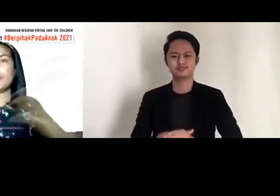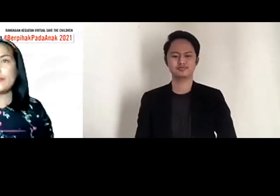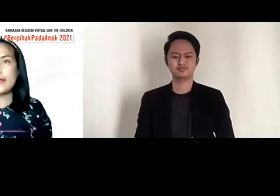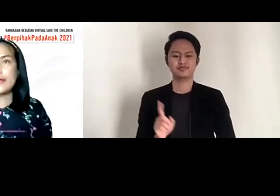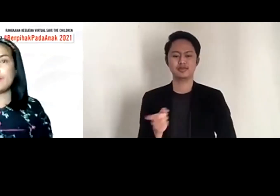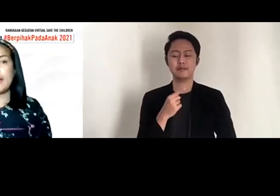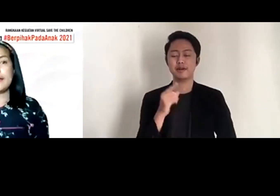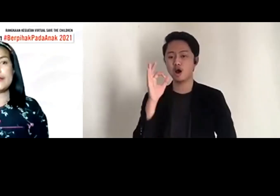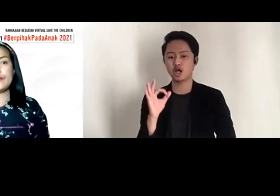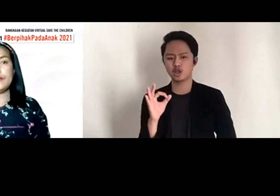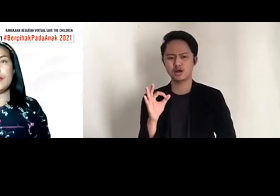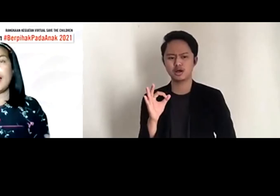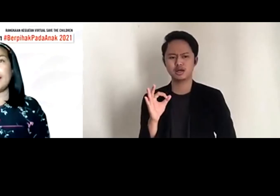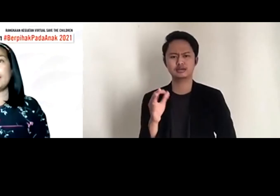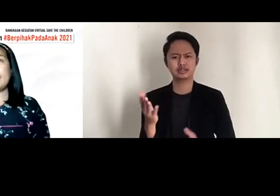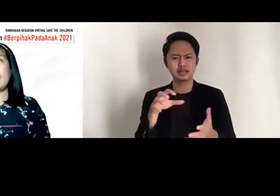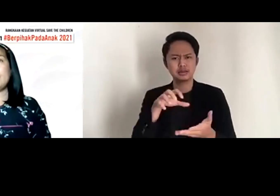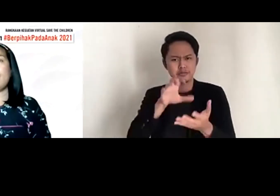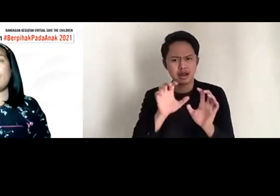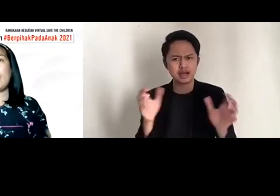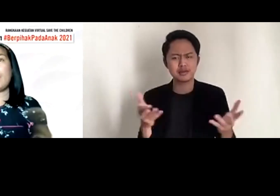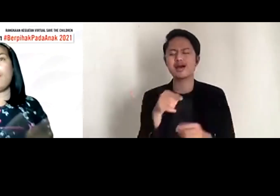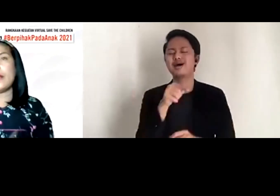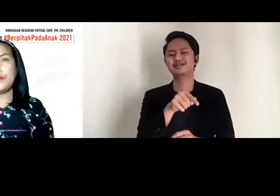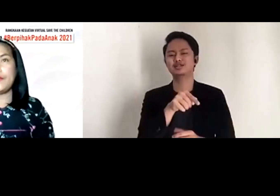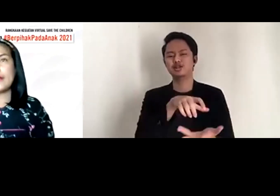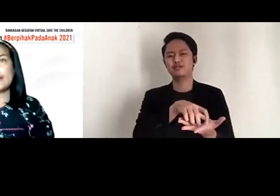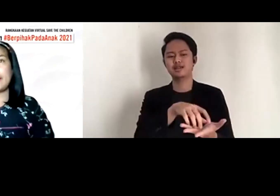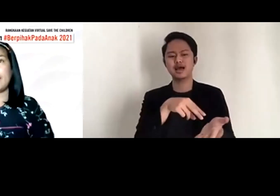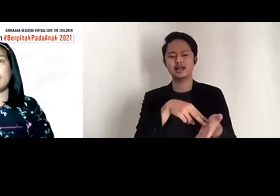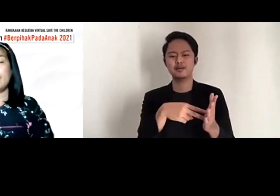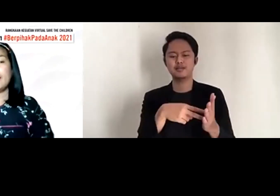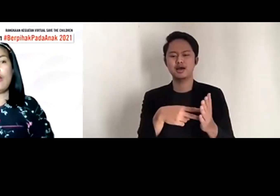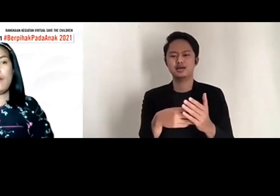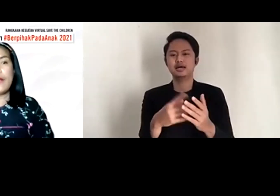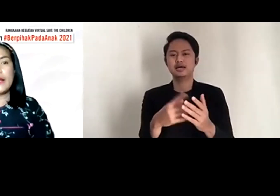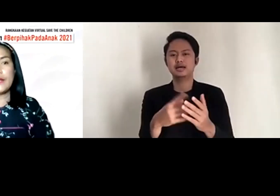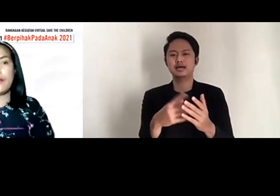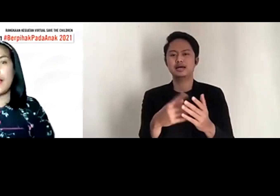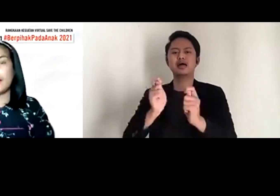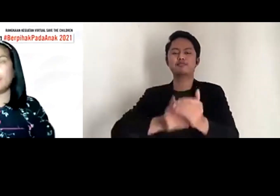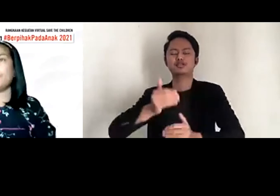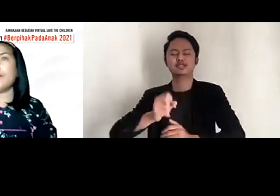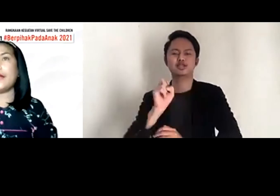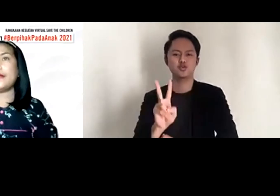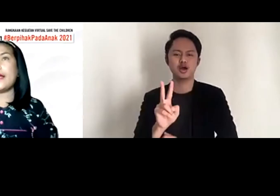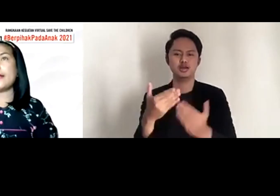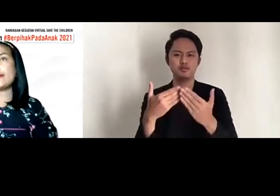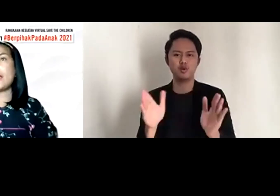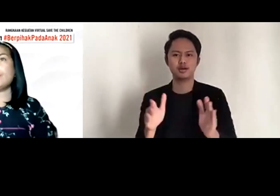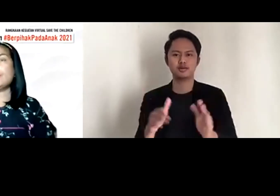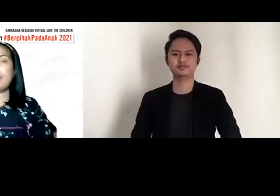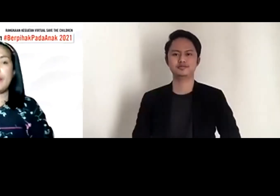orang tua terbesar juga ada di situ, akhirnya kami buka gelombang kedua sekarang. Gelombang kedua itu